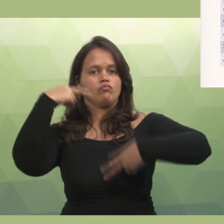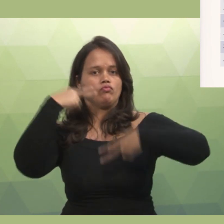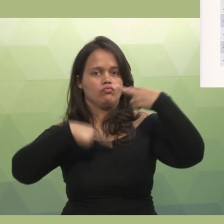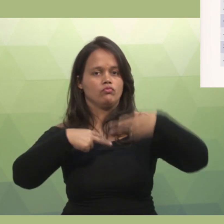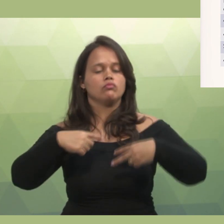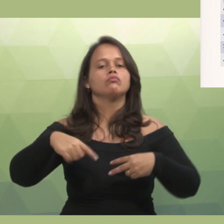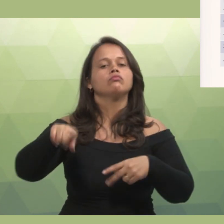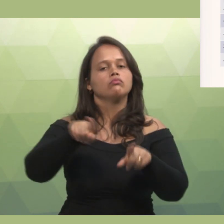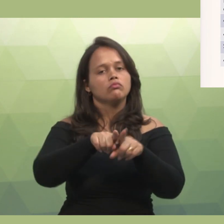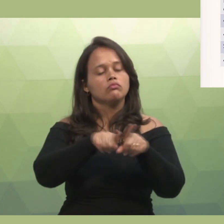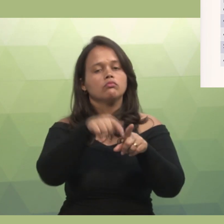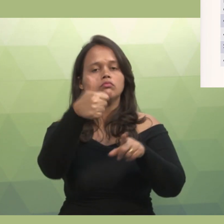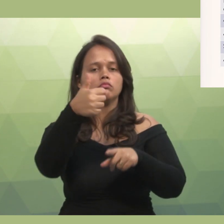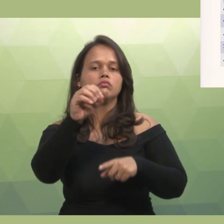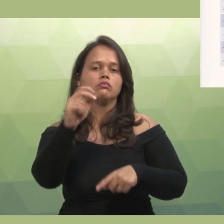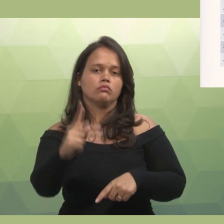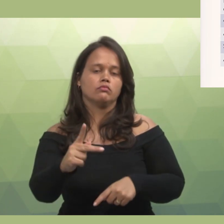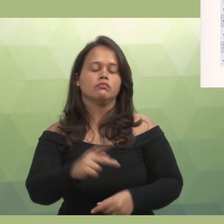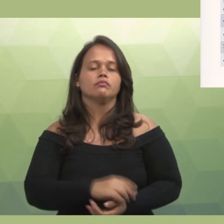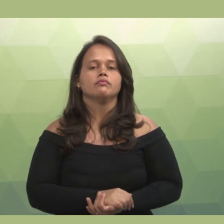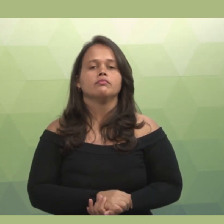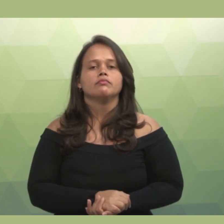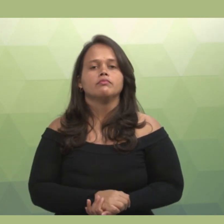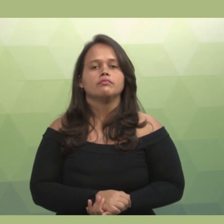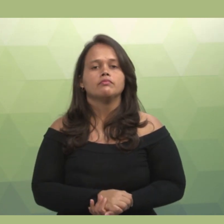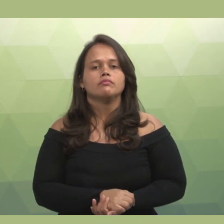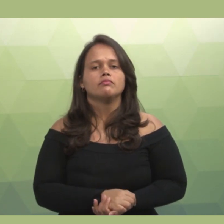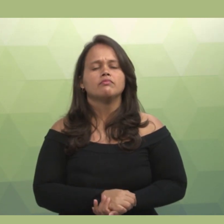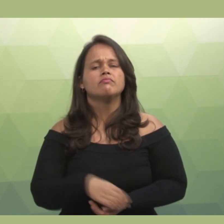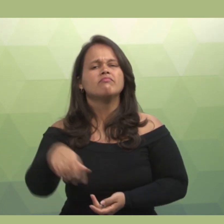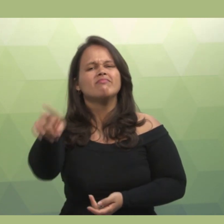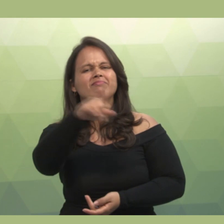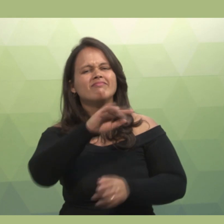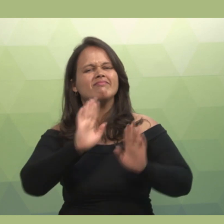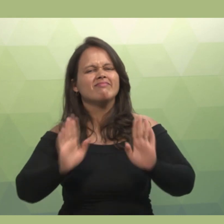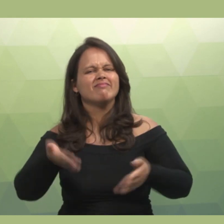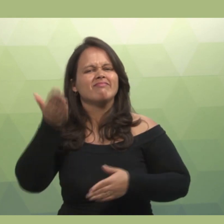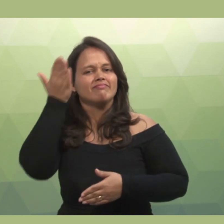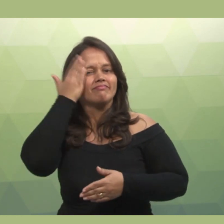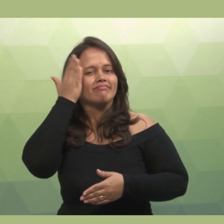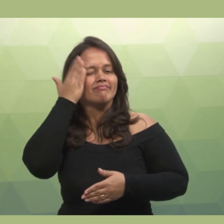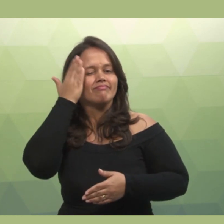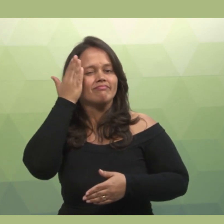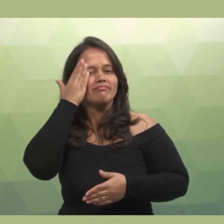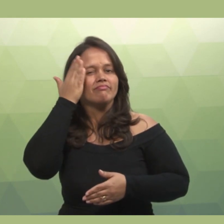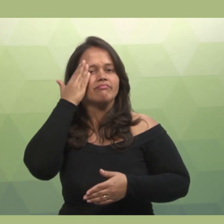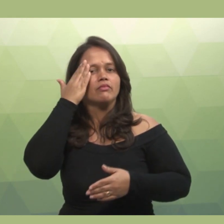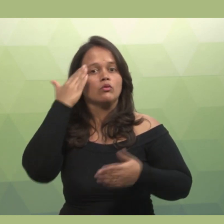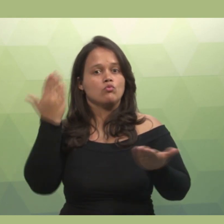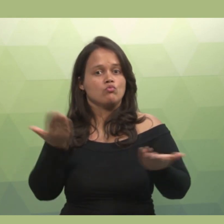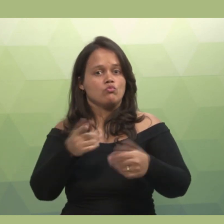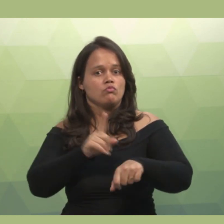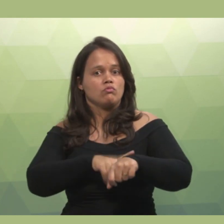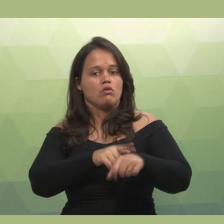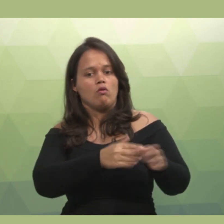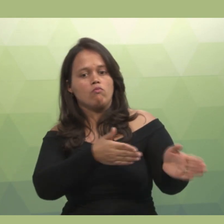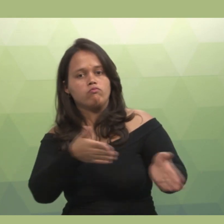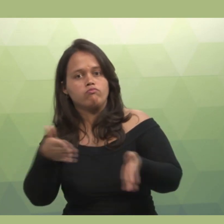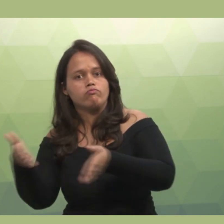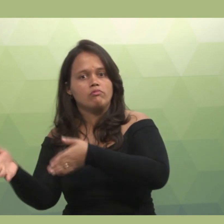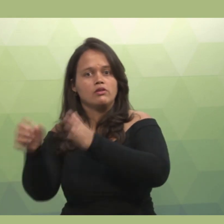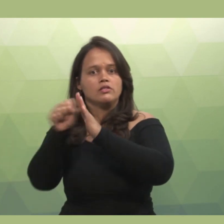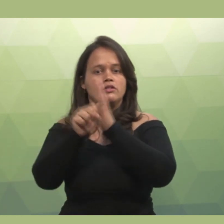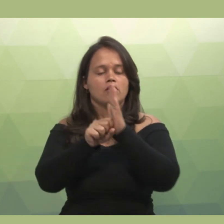autoavaliação também no valor de 10 pontos. Não é novidade para nenhum de vocês que nos tempos atuais, em